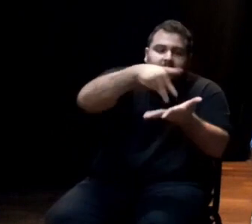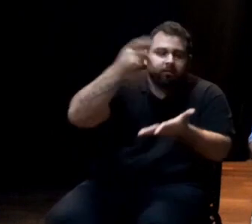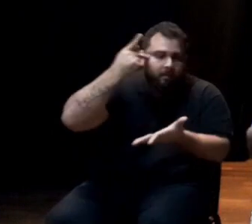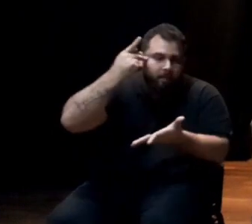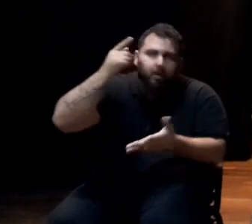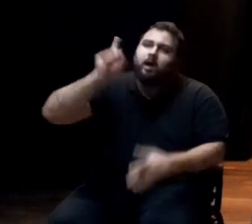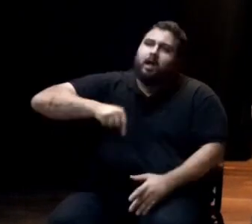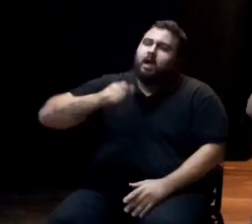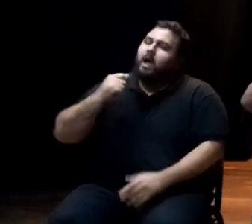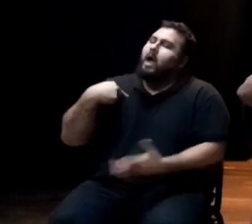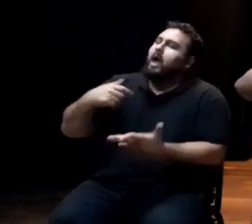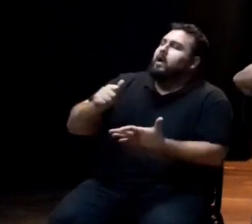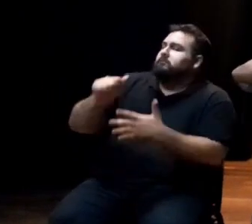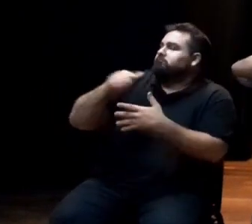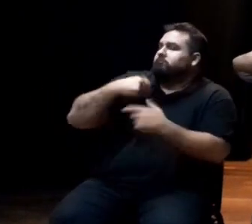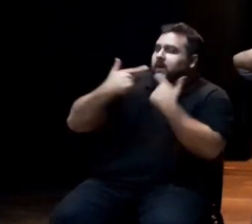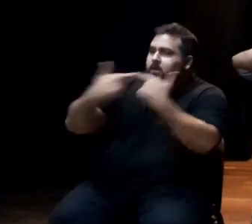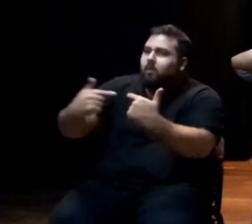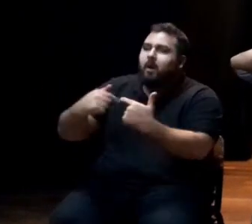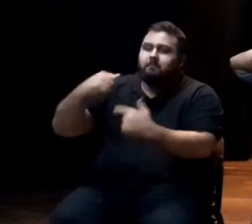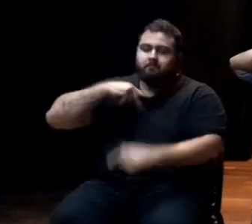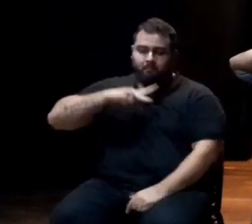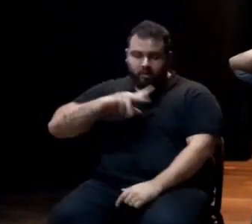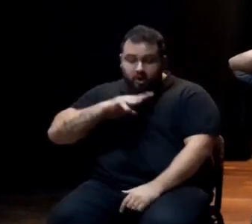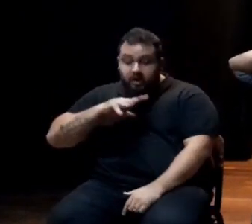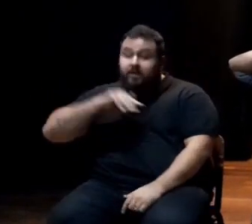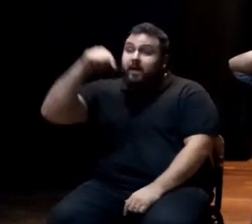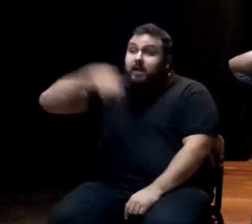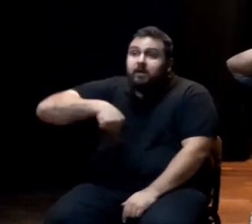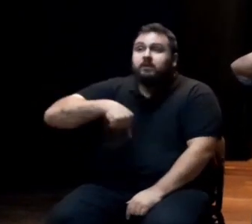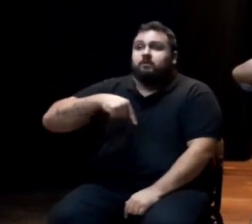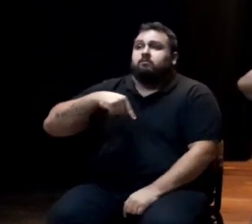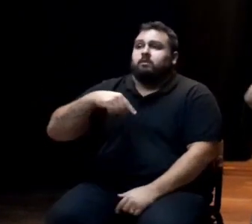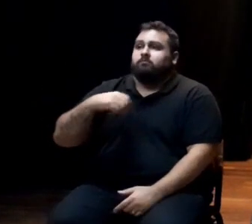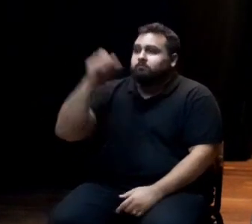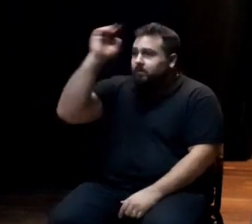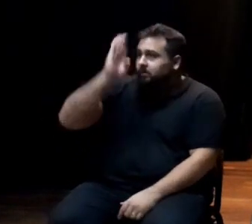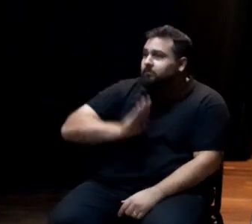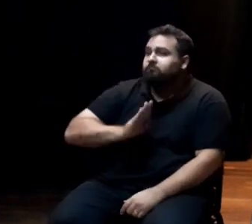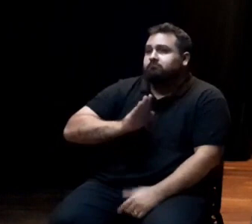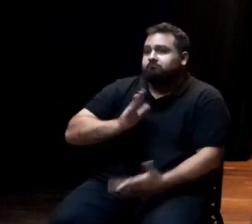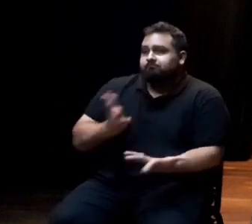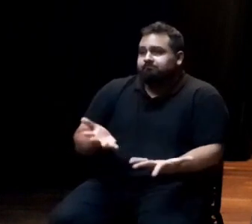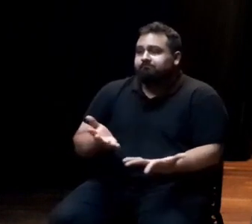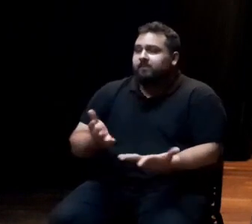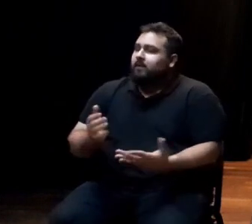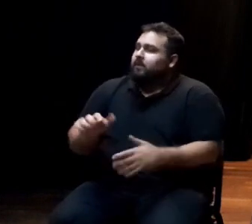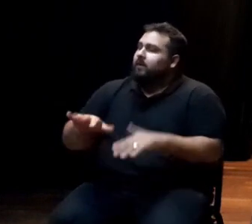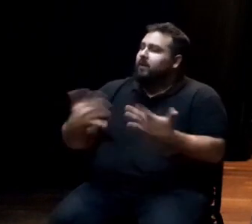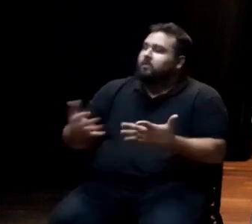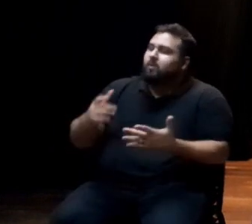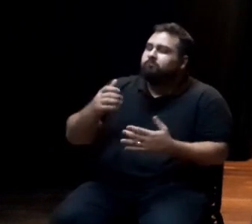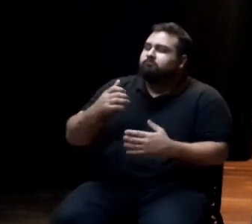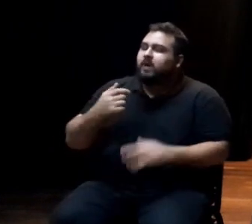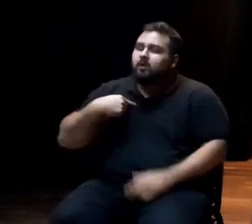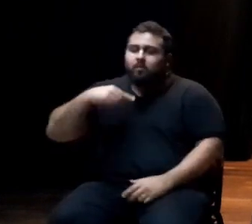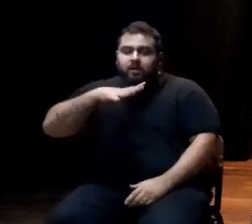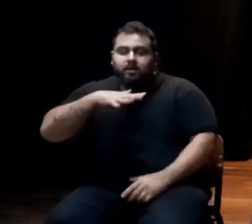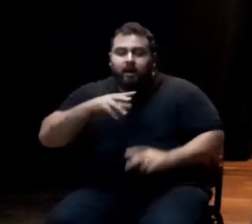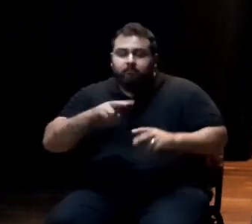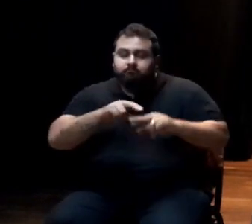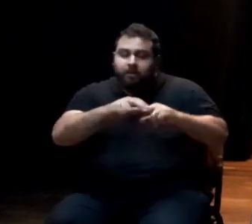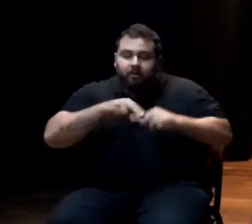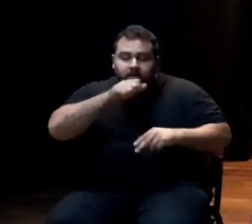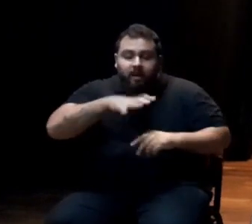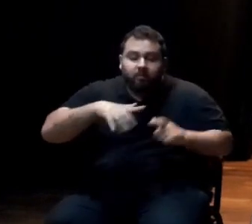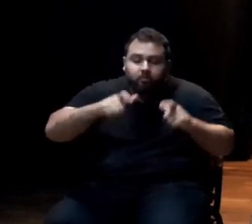língua brasileira, é língua portuguesa do Brasil, língua brasileira. Mas, enfim, são questões regionais. E pro surdo